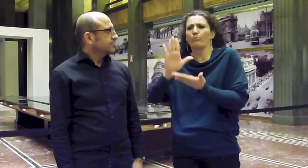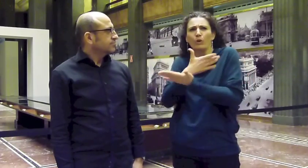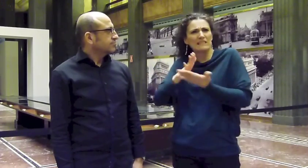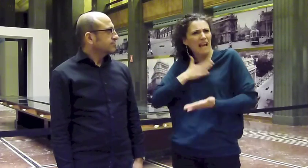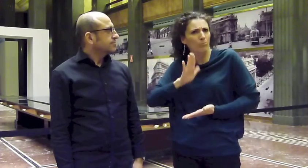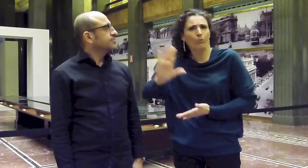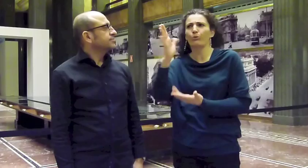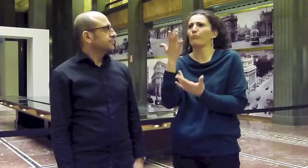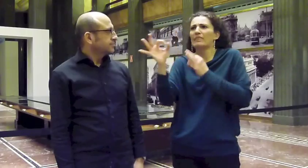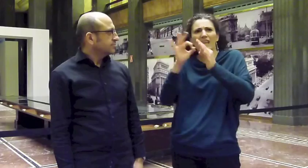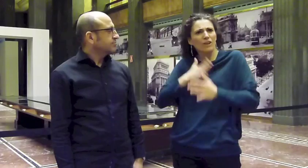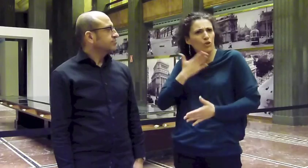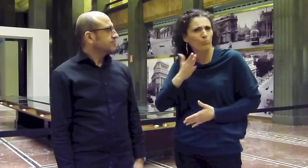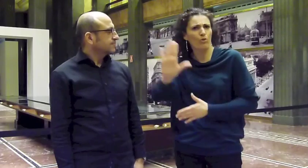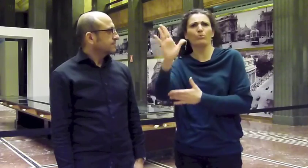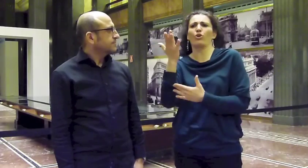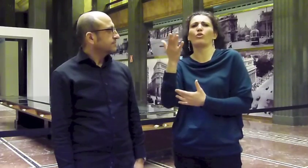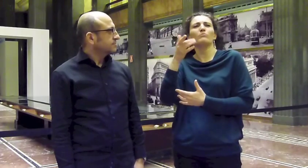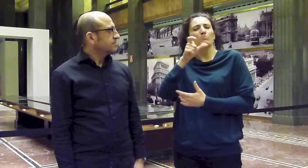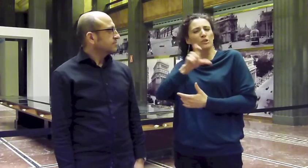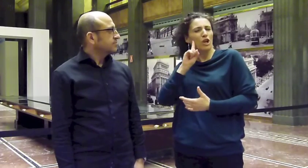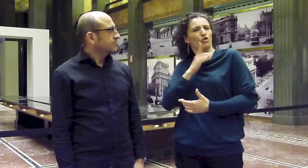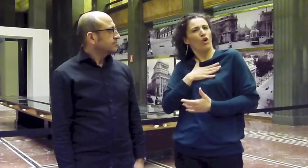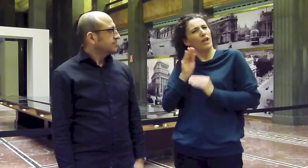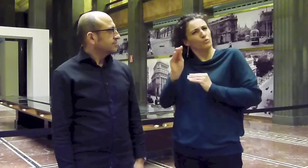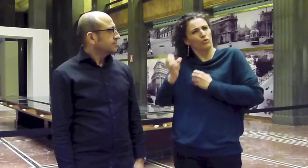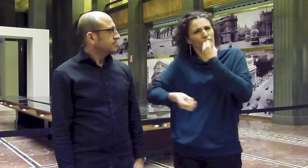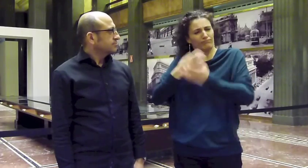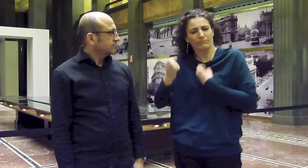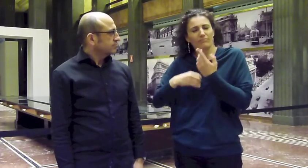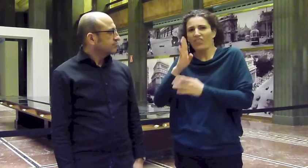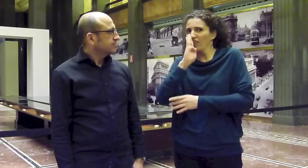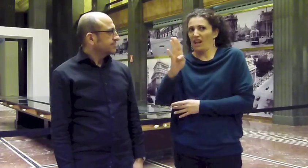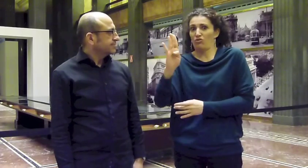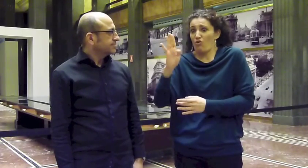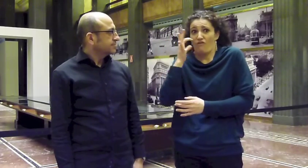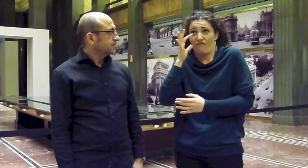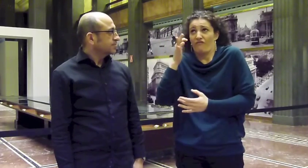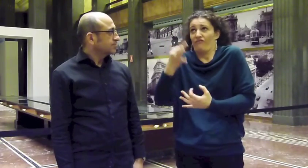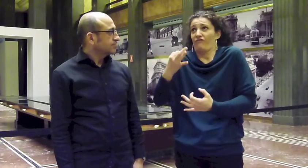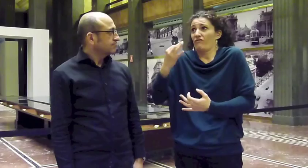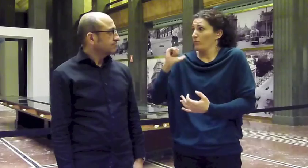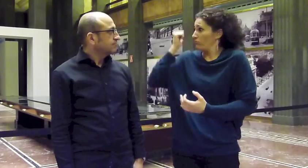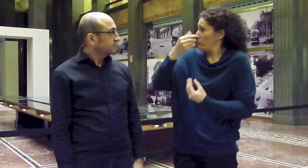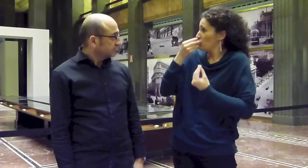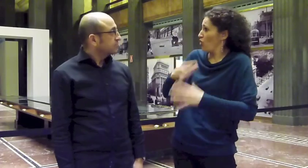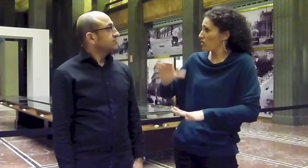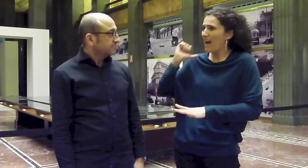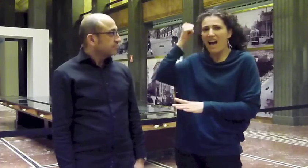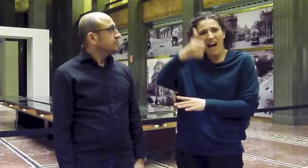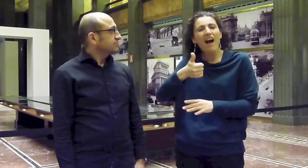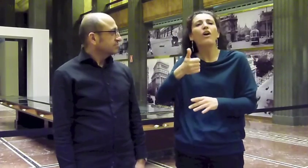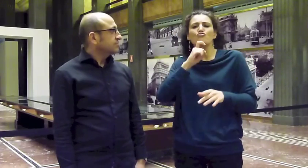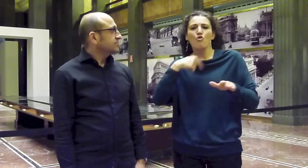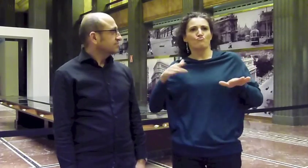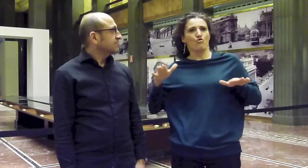propia cultura, poesía, literatura, teatro. Es decir, que las personas sordas también pueden ser artistas mediante la lengua